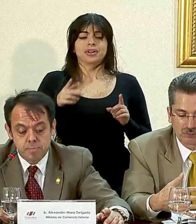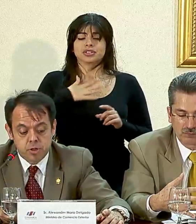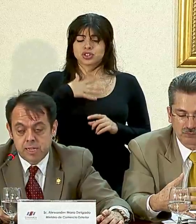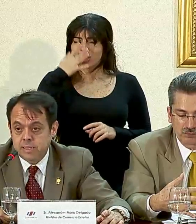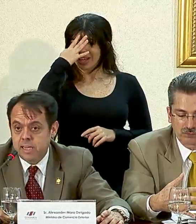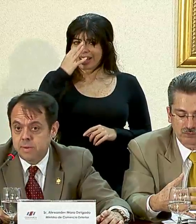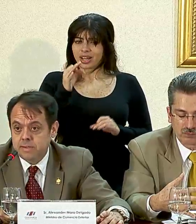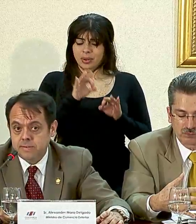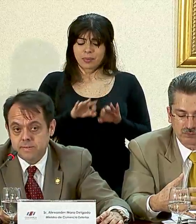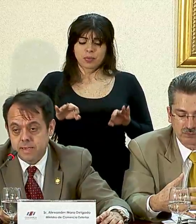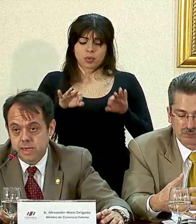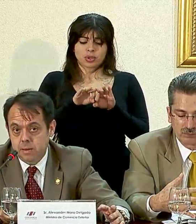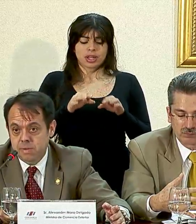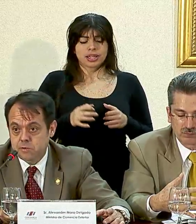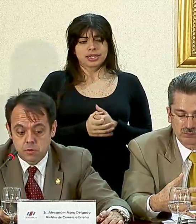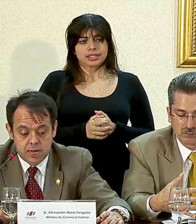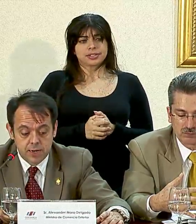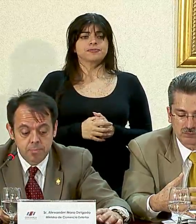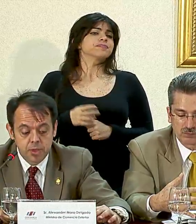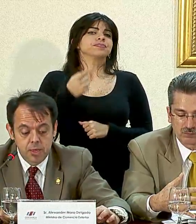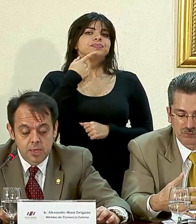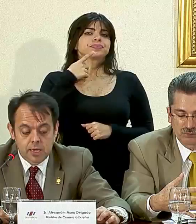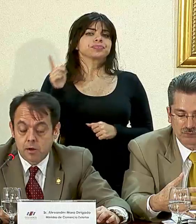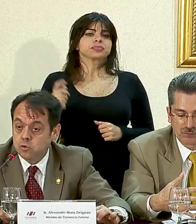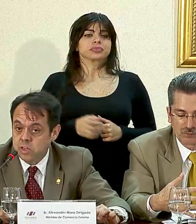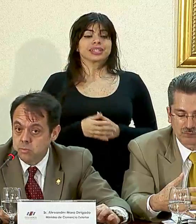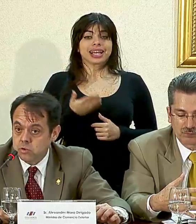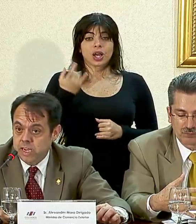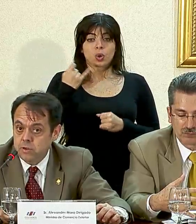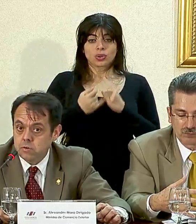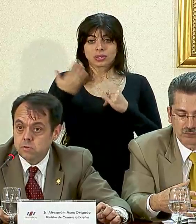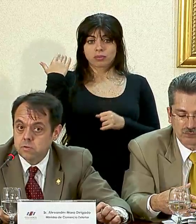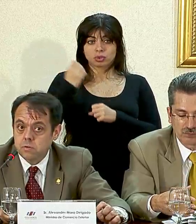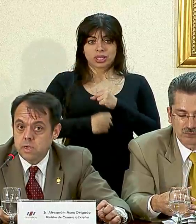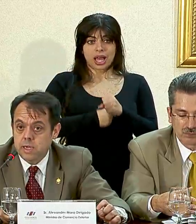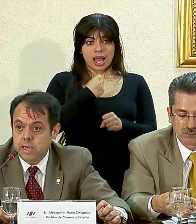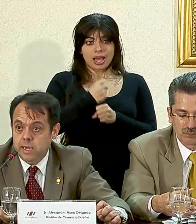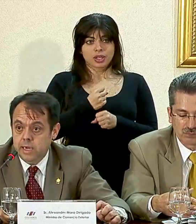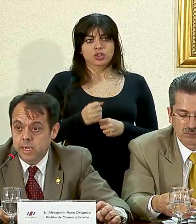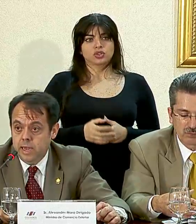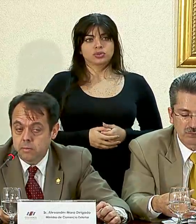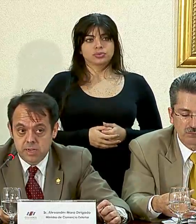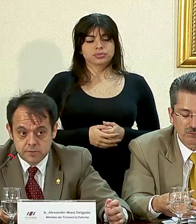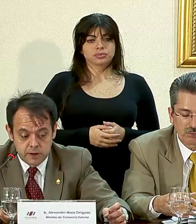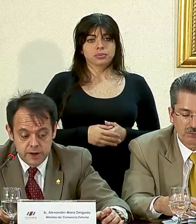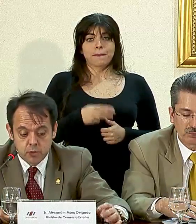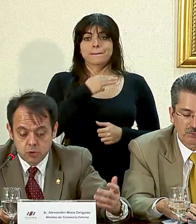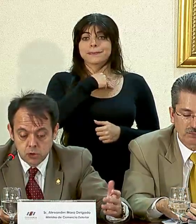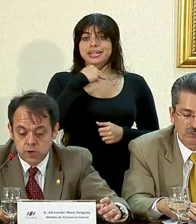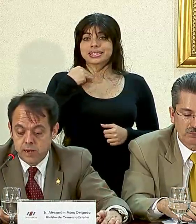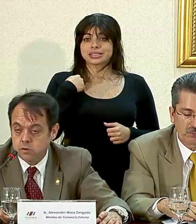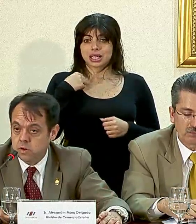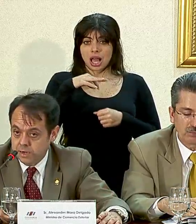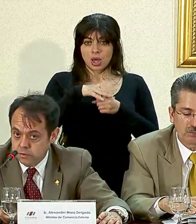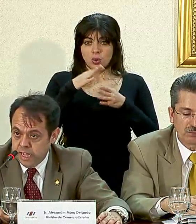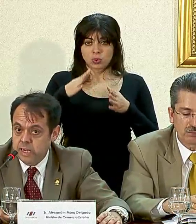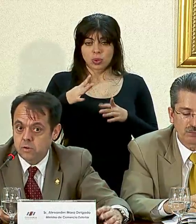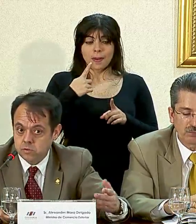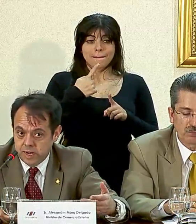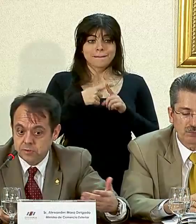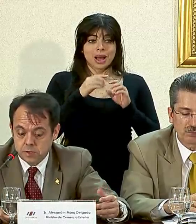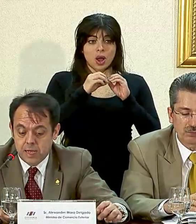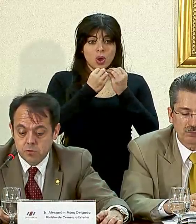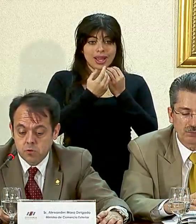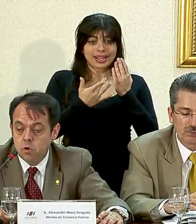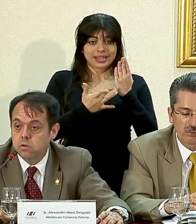Creo que es importante además mencionar que en los últimos años el Ministerio de Agricultura y los órganos